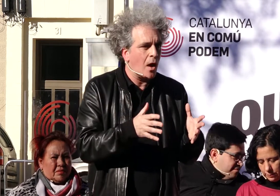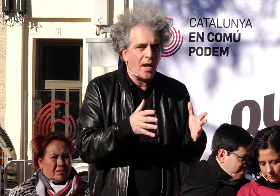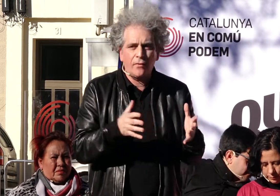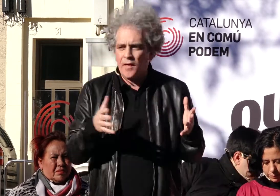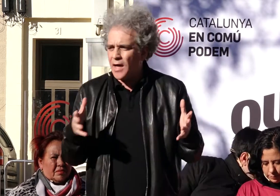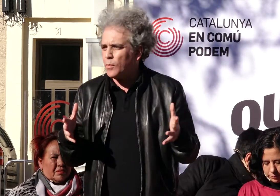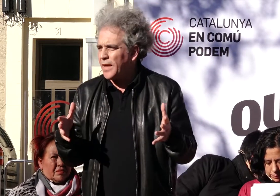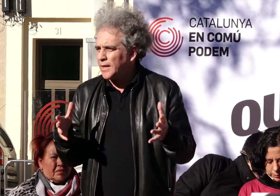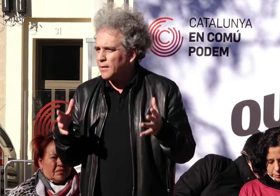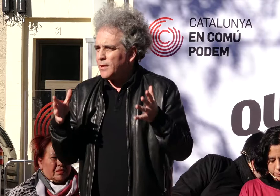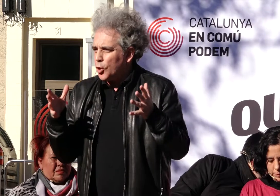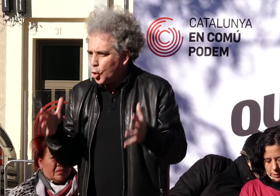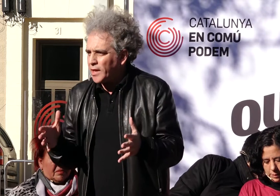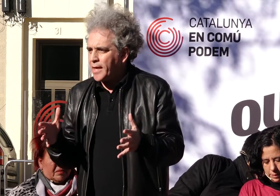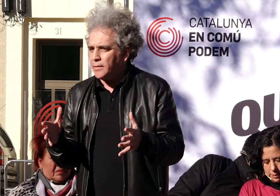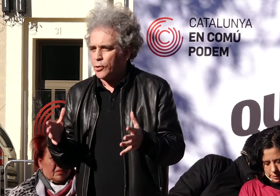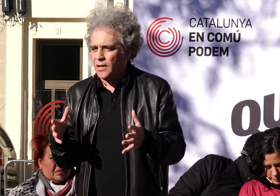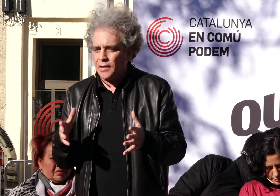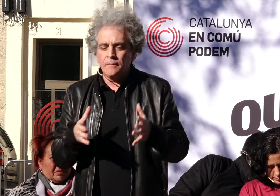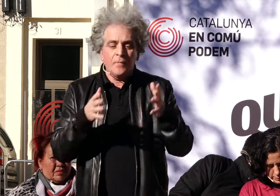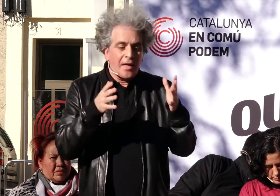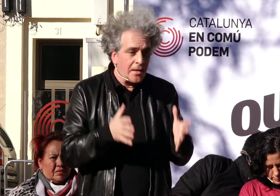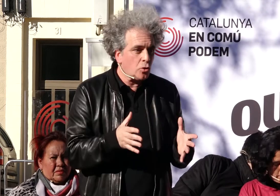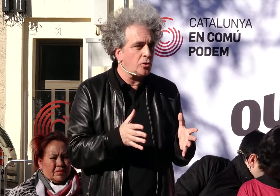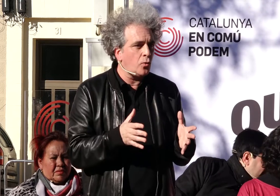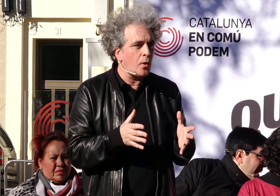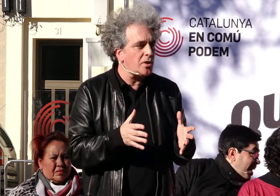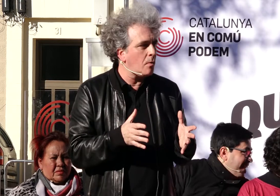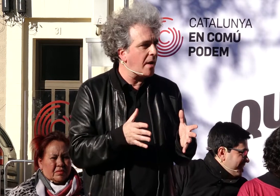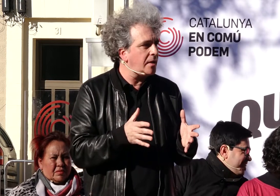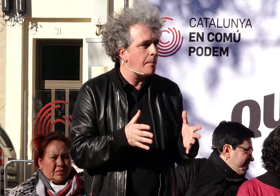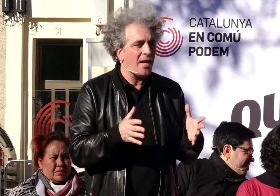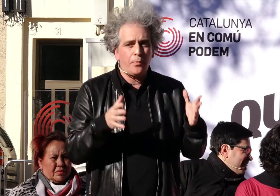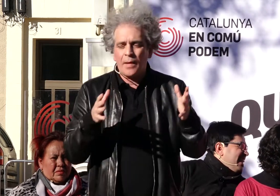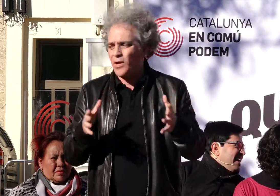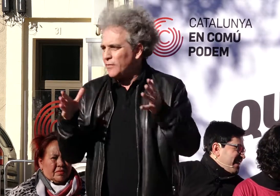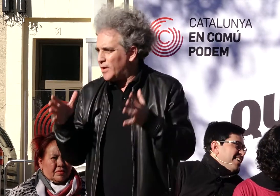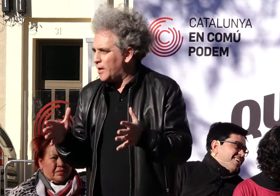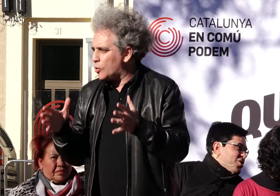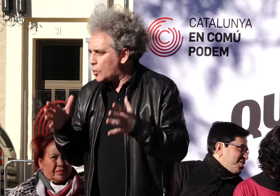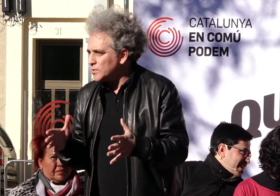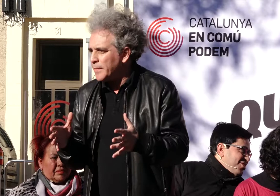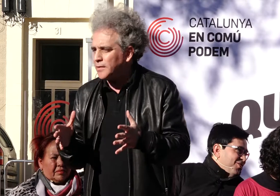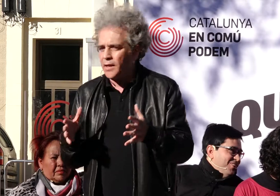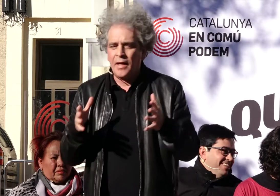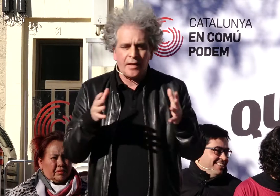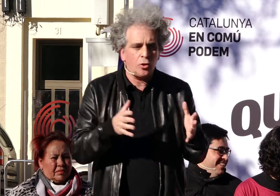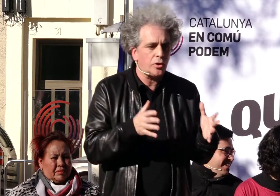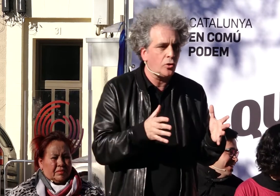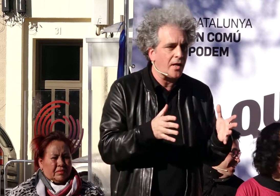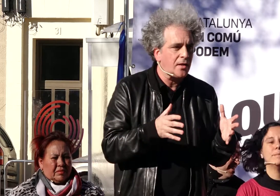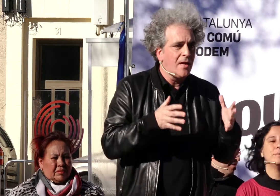a una ciudadanía completa cosa que ya es importante es sobre todo una lucha compartida para que podamos redefinir conjuntamente